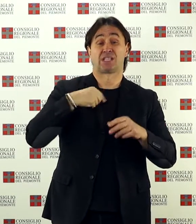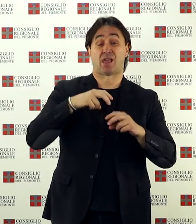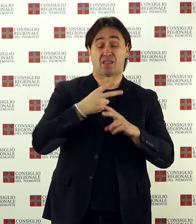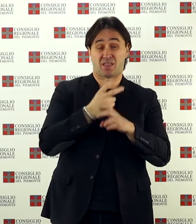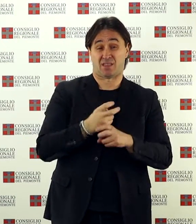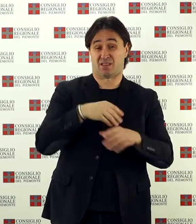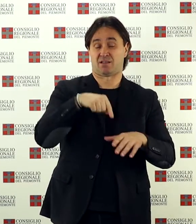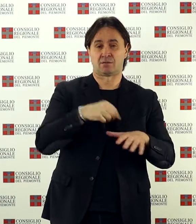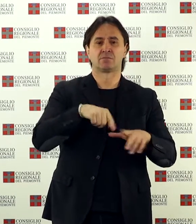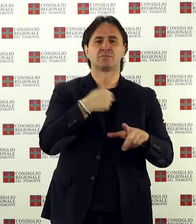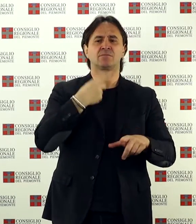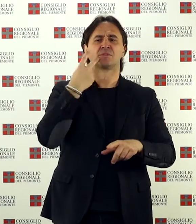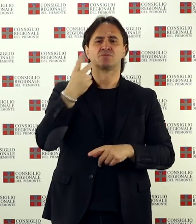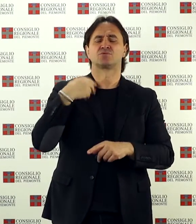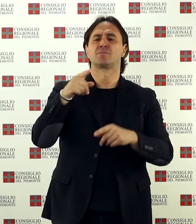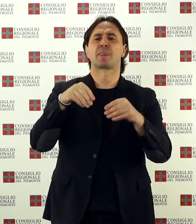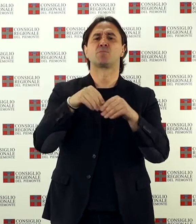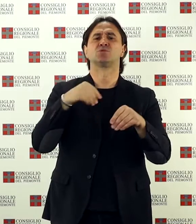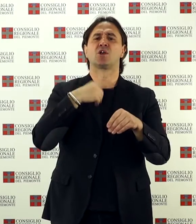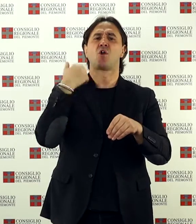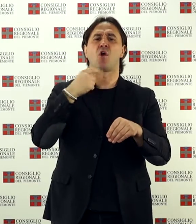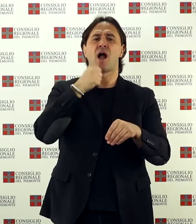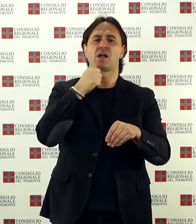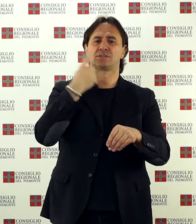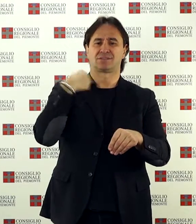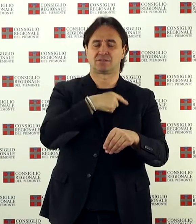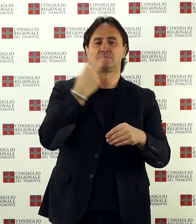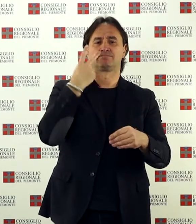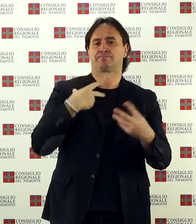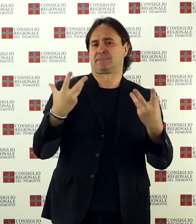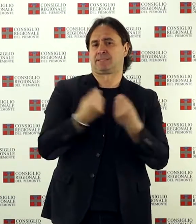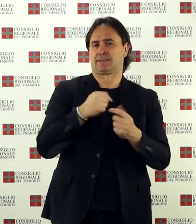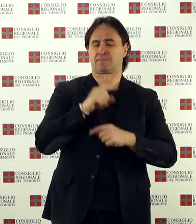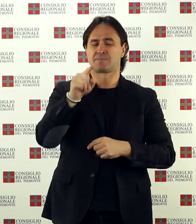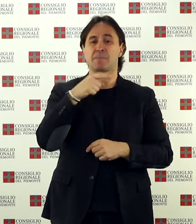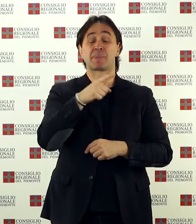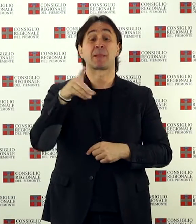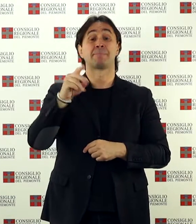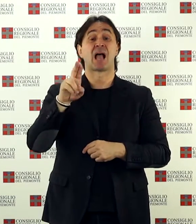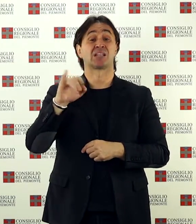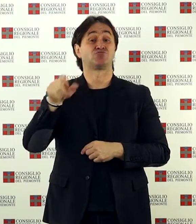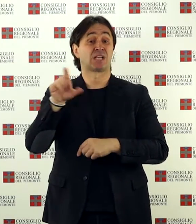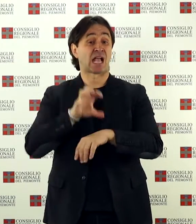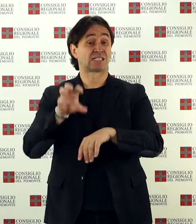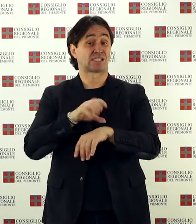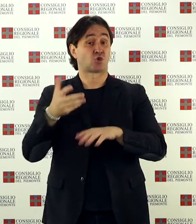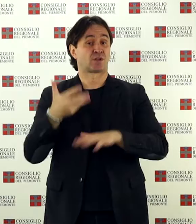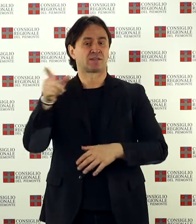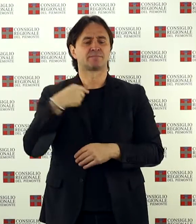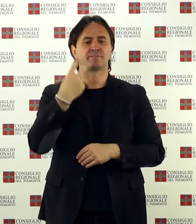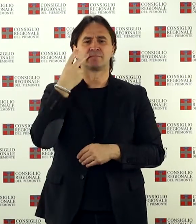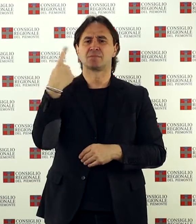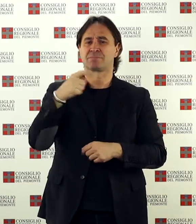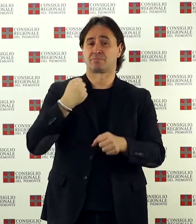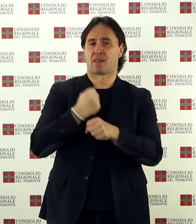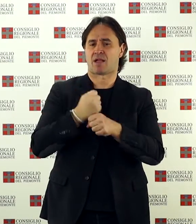per un'esposizione da parte del Museo Paleontologico di Asti. Nell'occasione, l'assessora Parigi ha aggiornato i commissari sullo